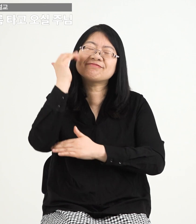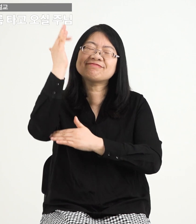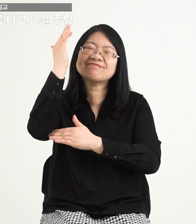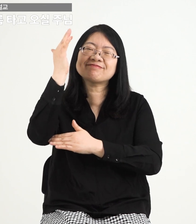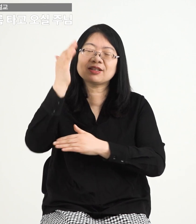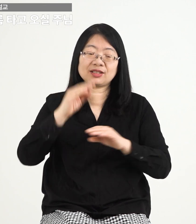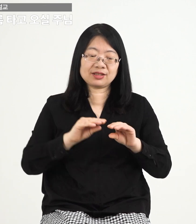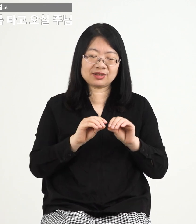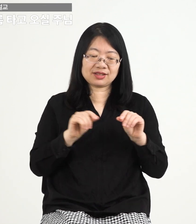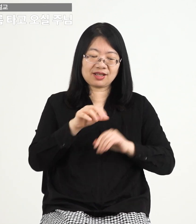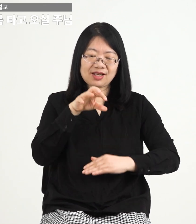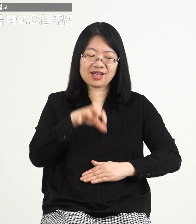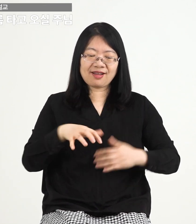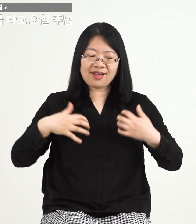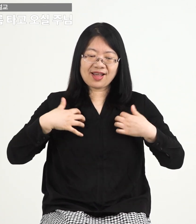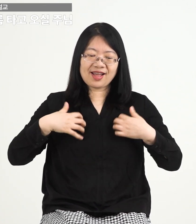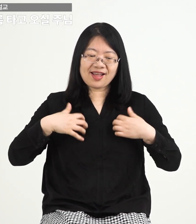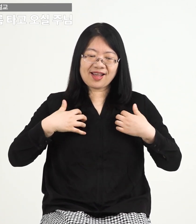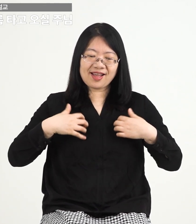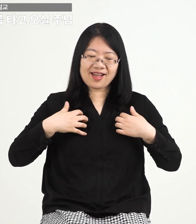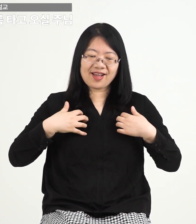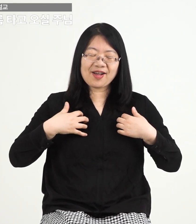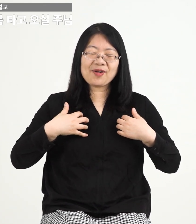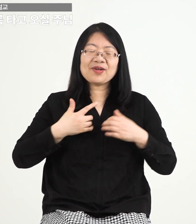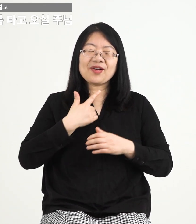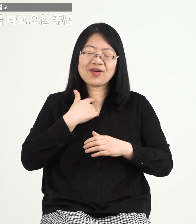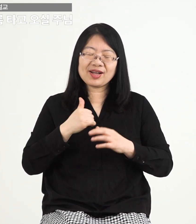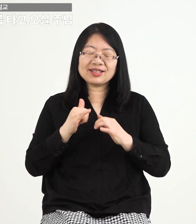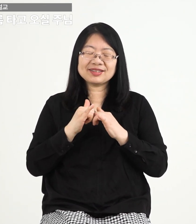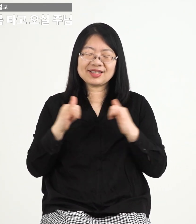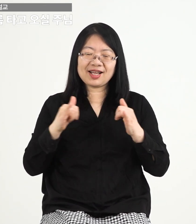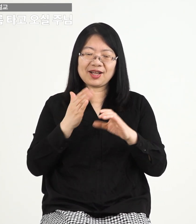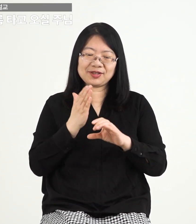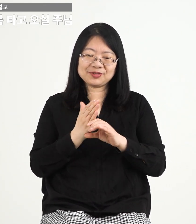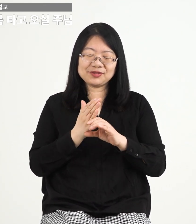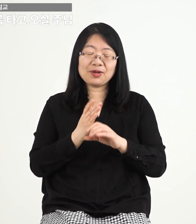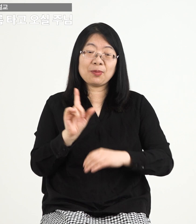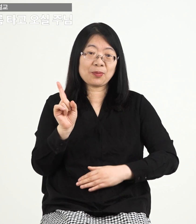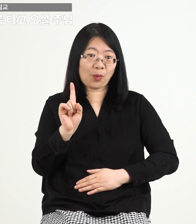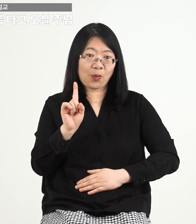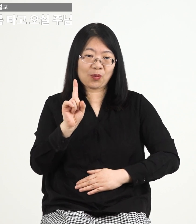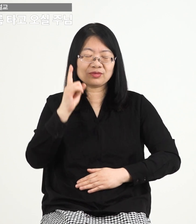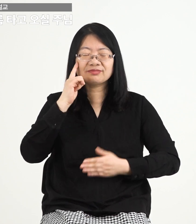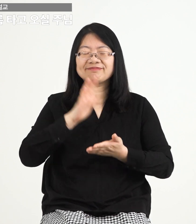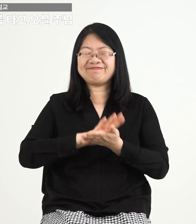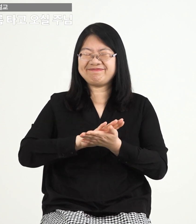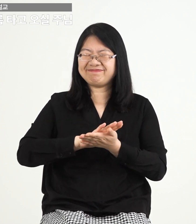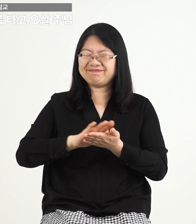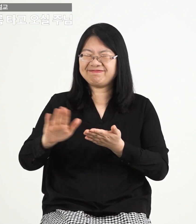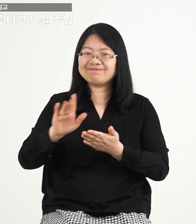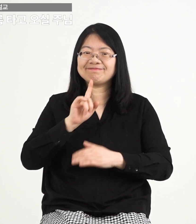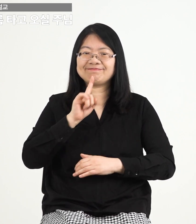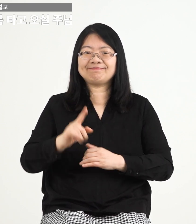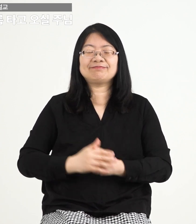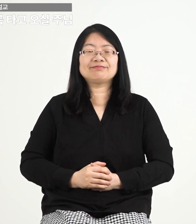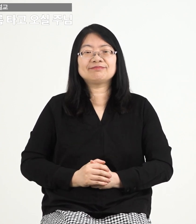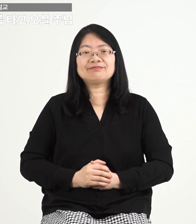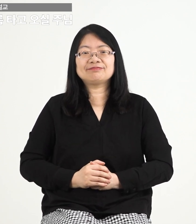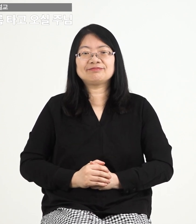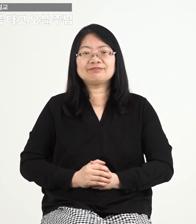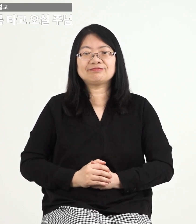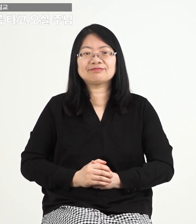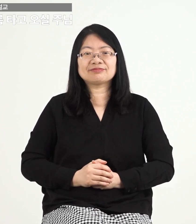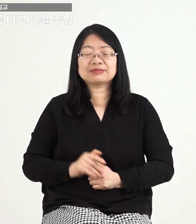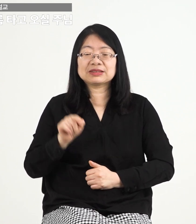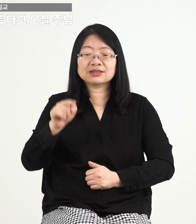영광이요 땅에서는 기뻐하심을 입은 사람들 중에 뭐로다? 평화로다. 평화.